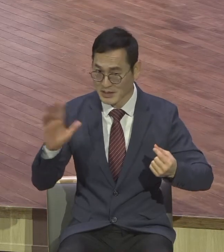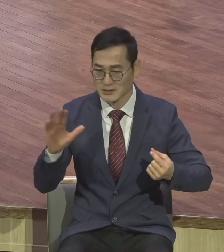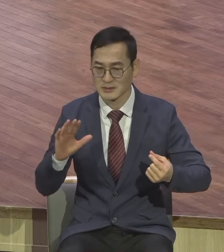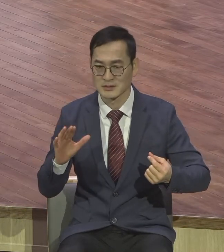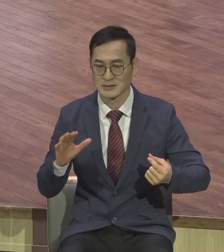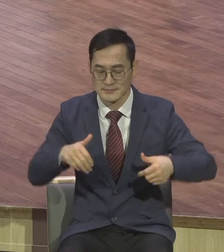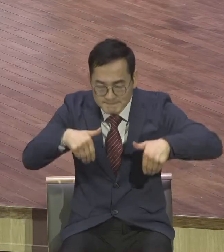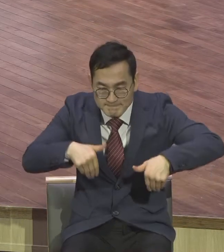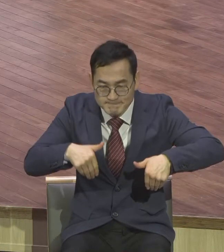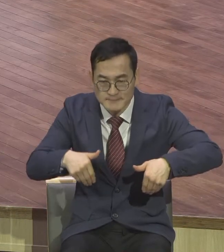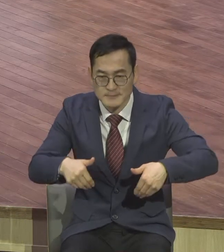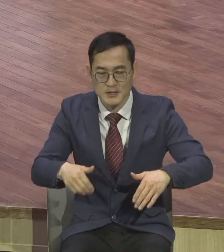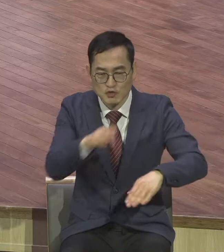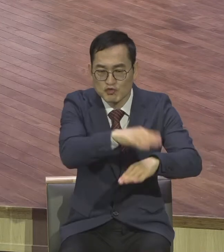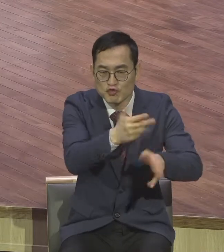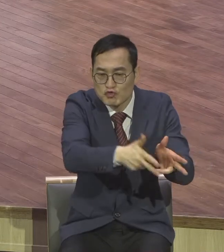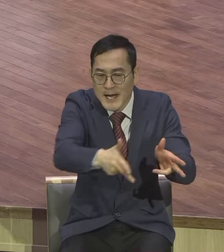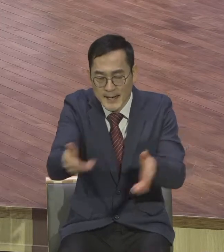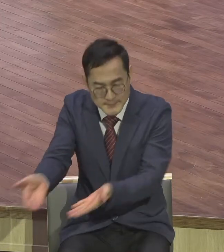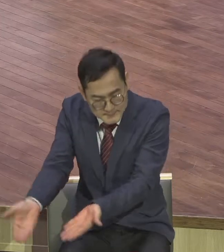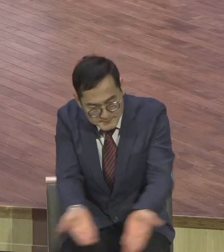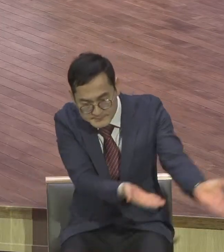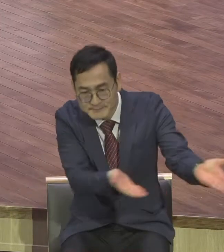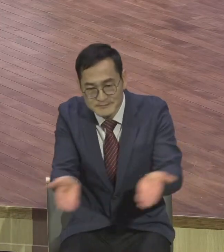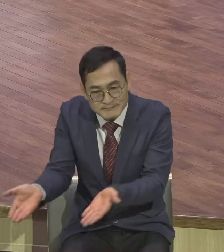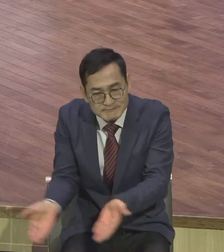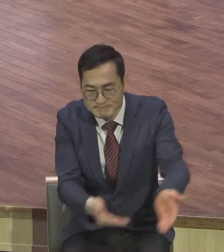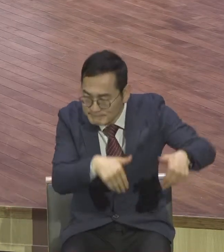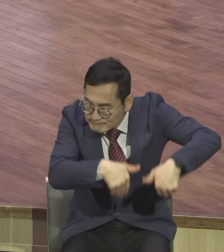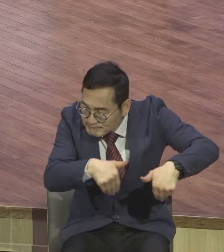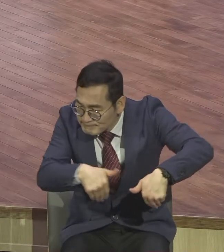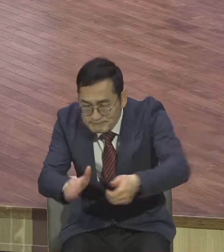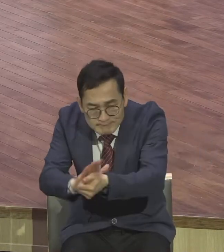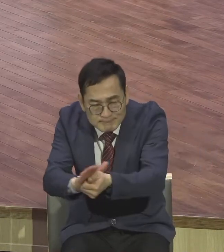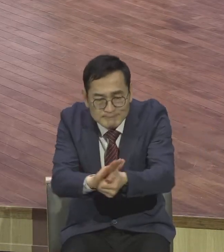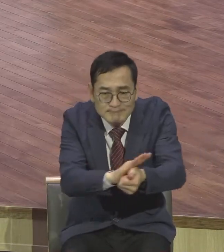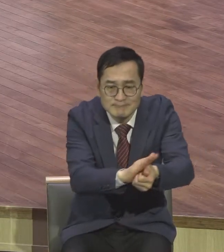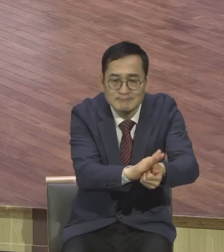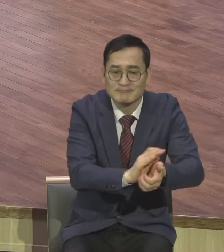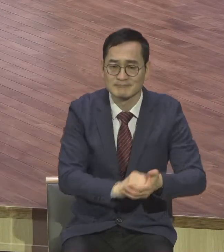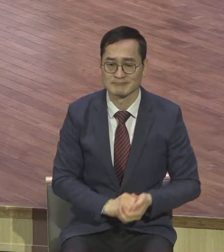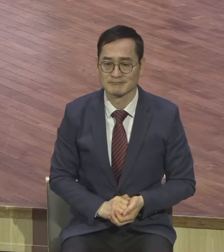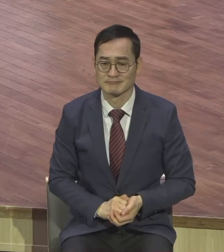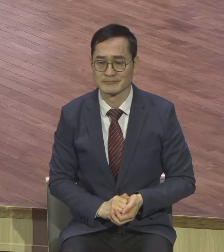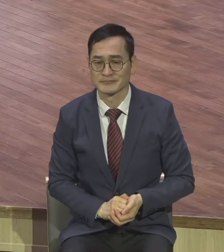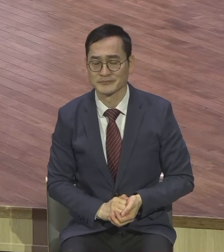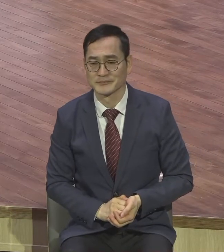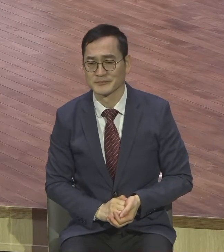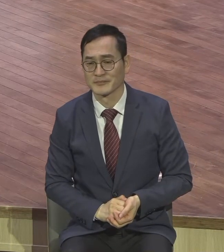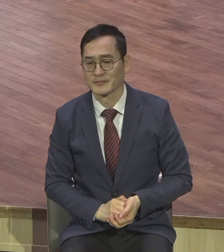교회와서 완전히 종로로 타는 겁니다 그게 정상징이 하나의 나라예요